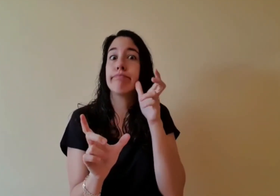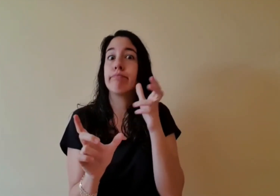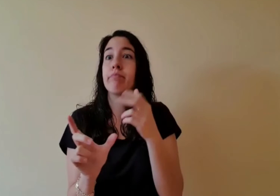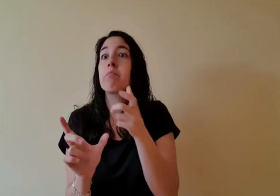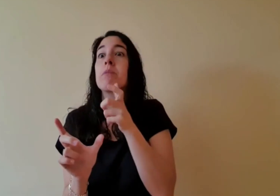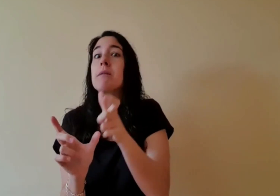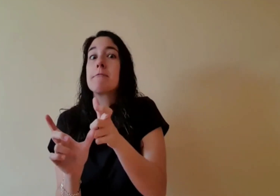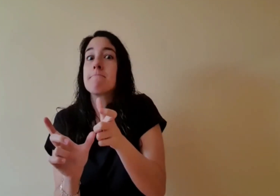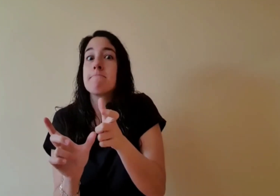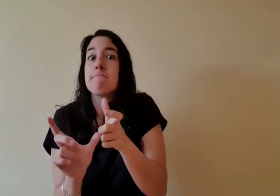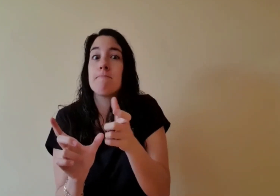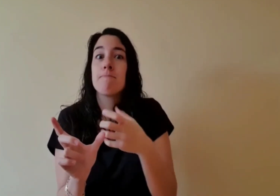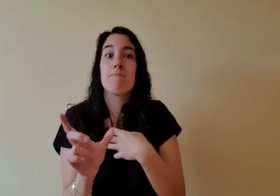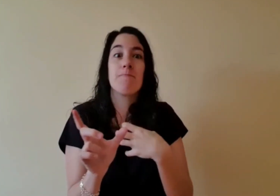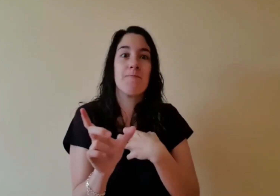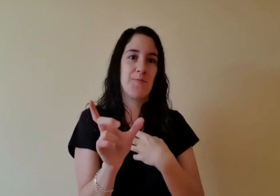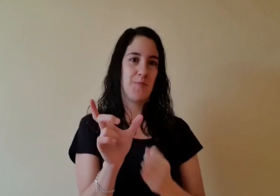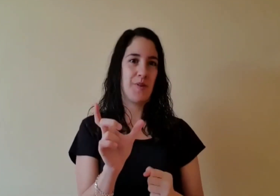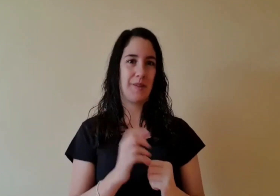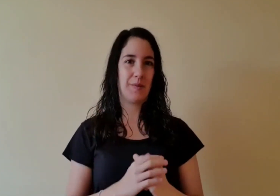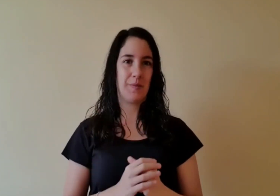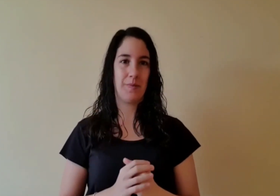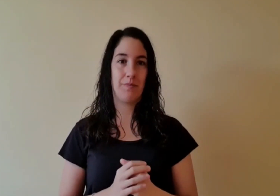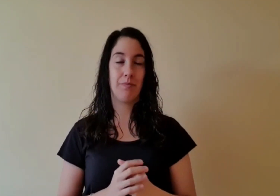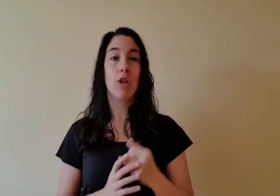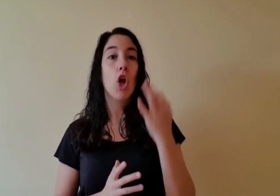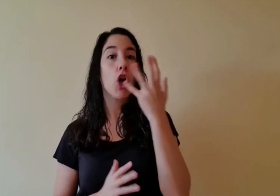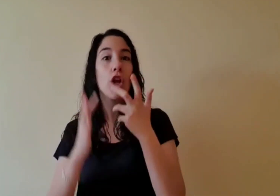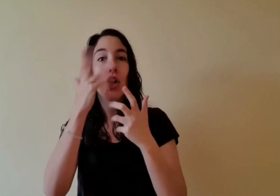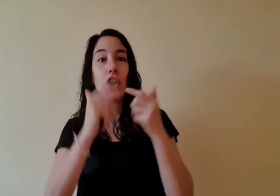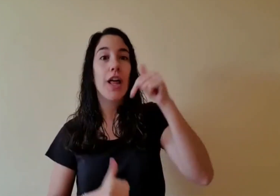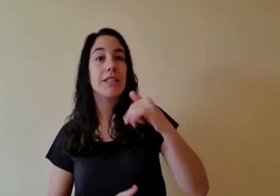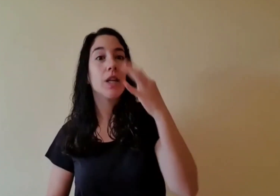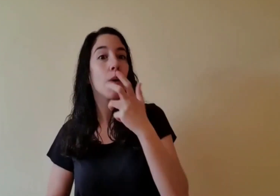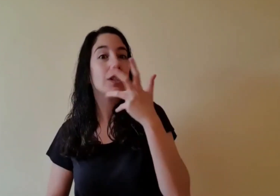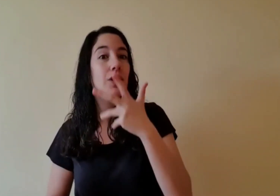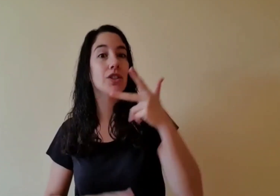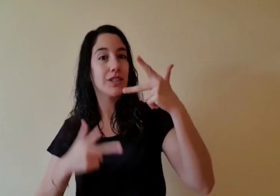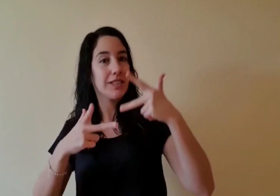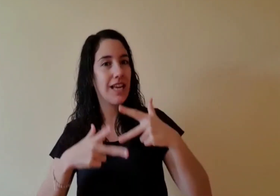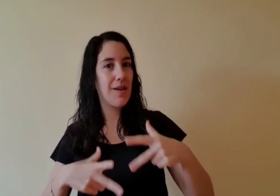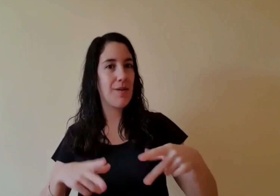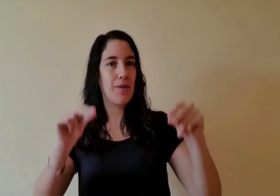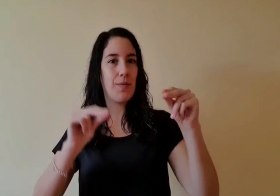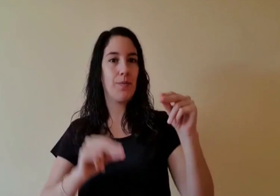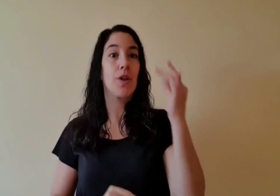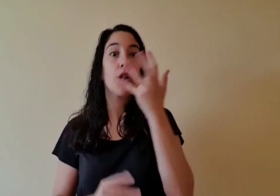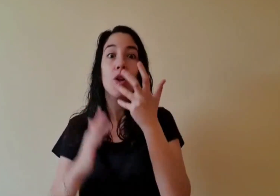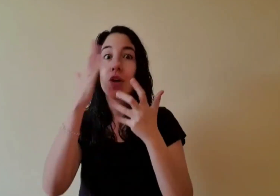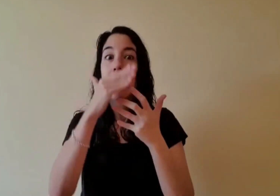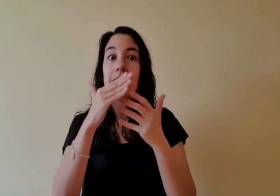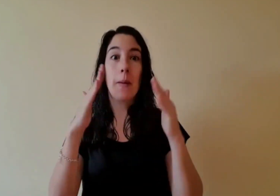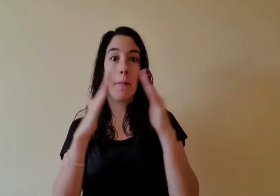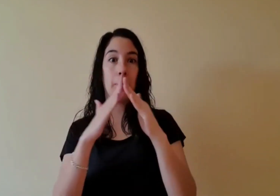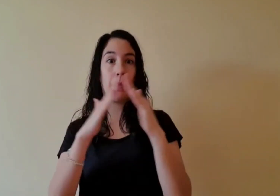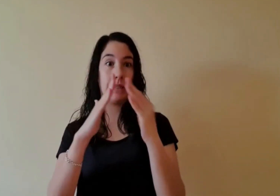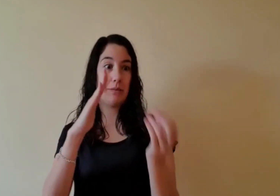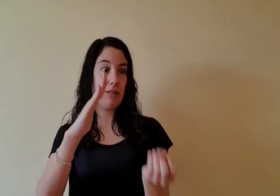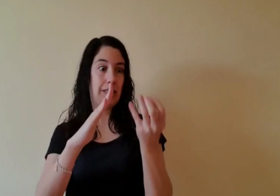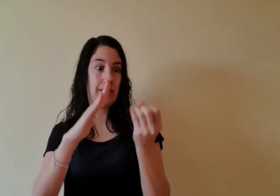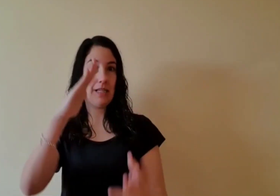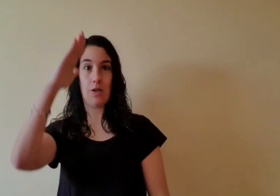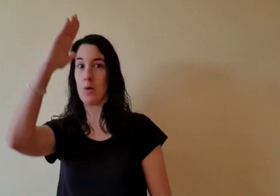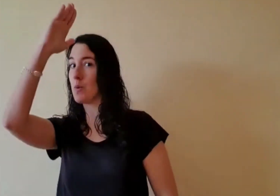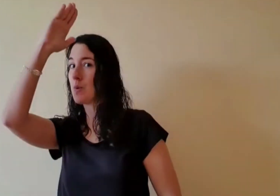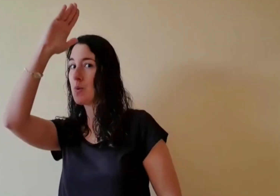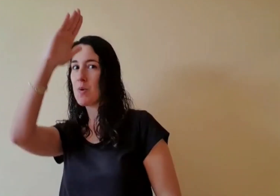parte. Y colorín colorado, este cuento se ha acabado. Y colorín colorete, por la chimenea sale